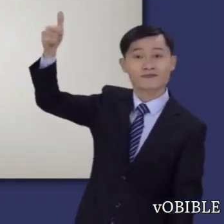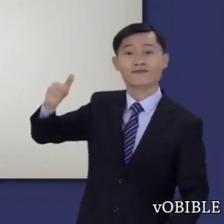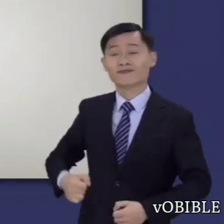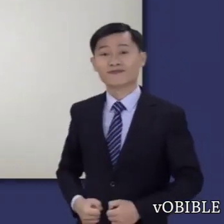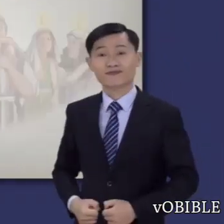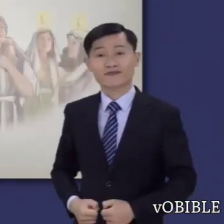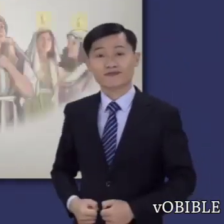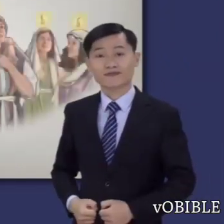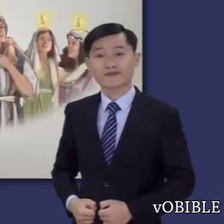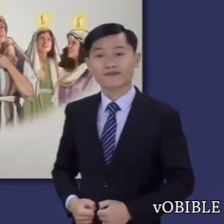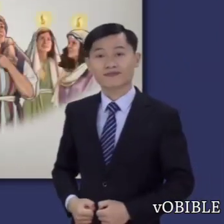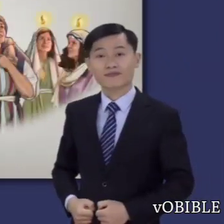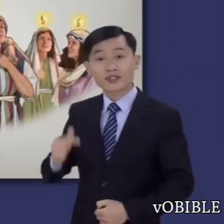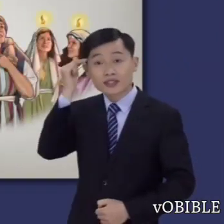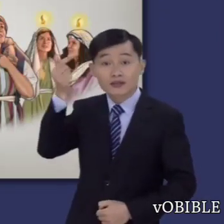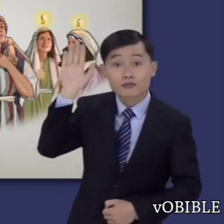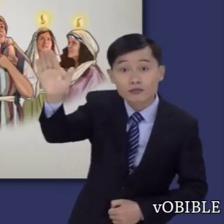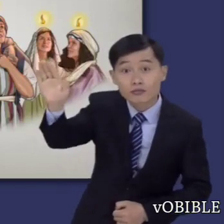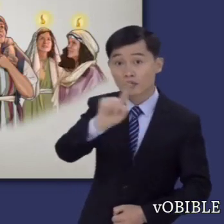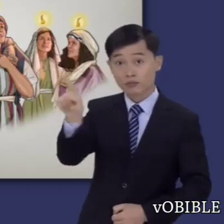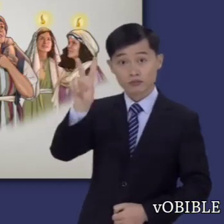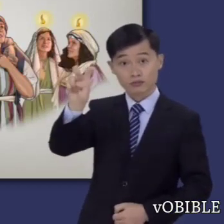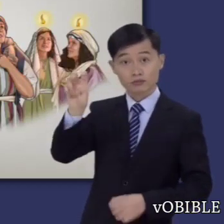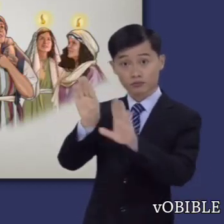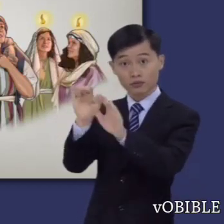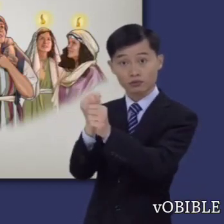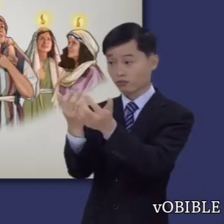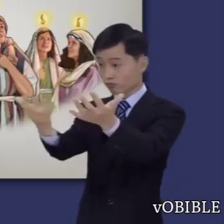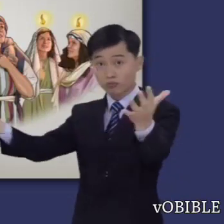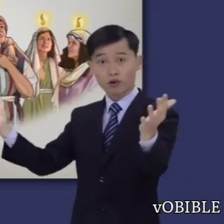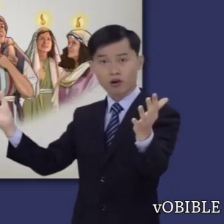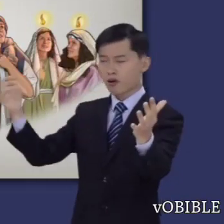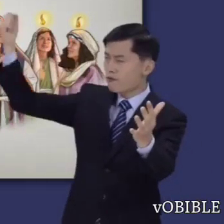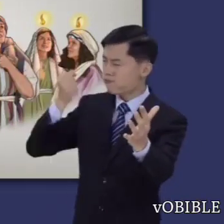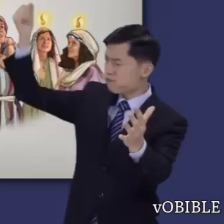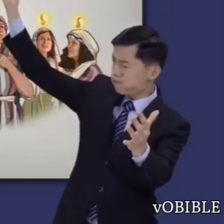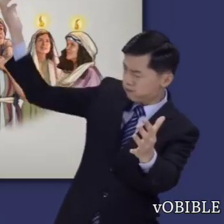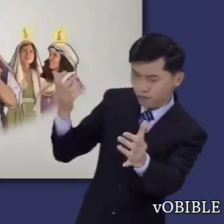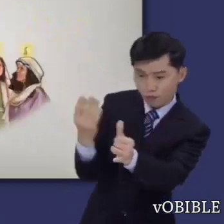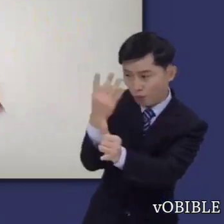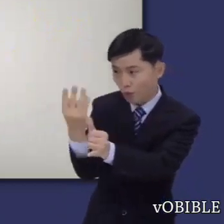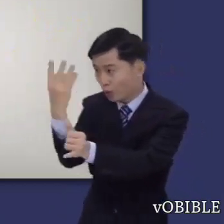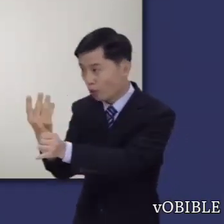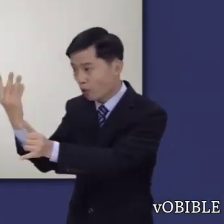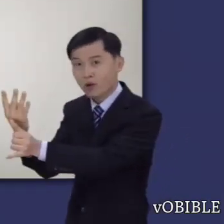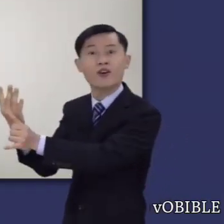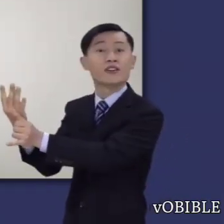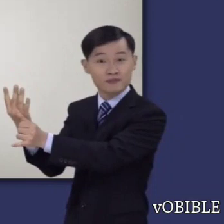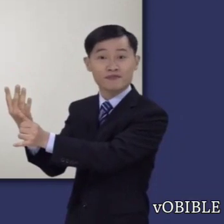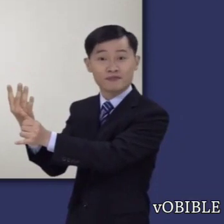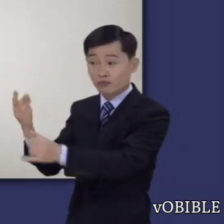了。第二章描述，在十天之后的五旬节，圣灵临到大约一百二十个门徒身